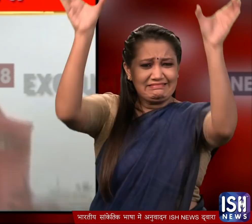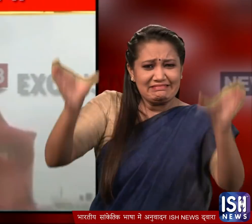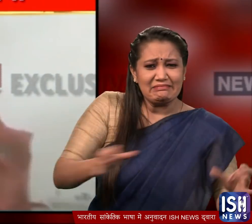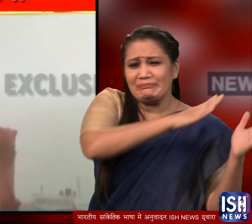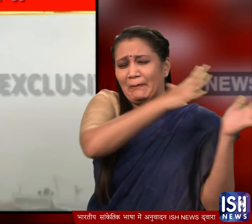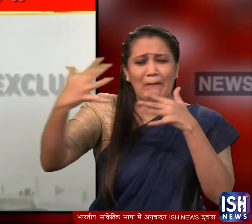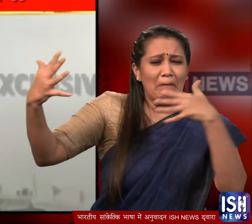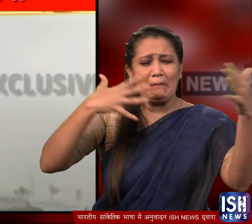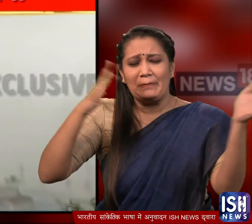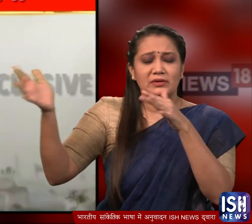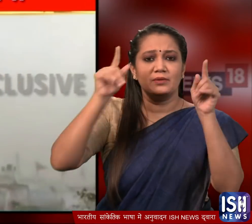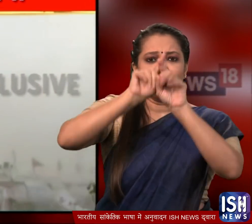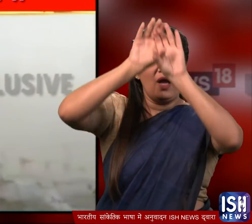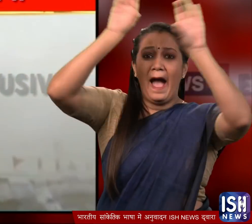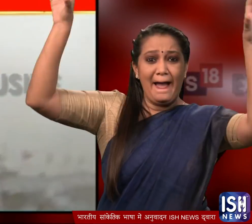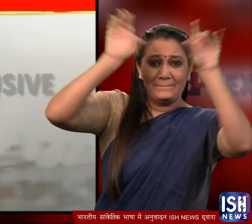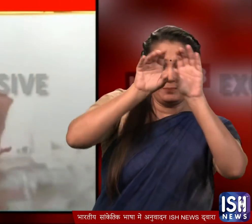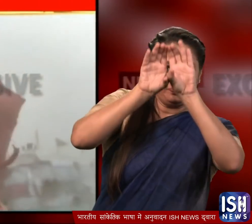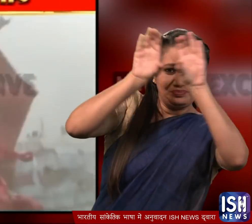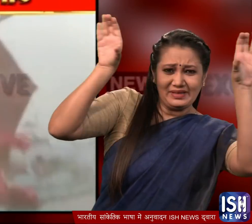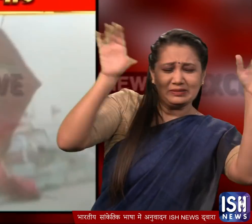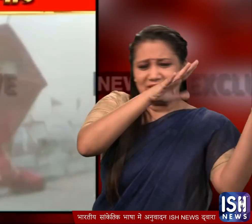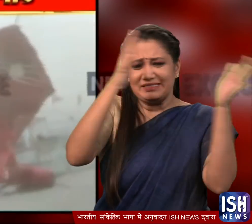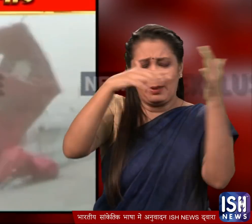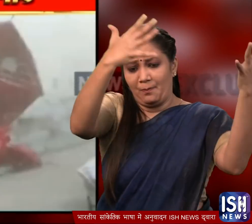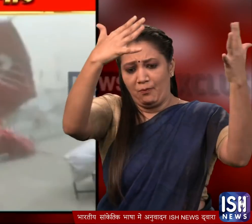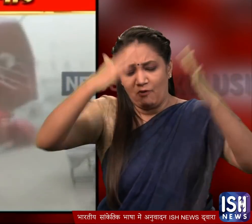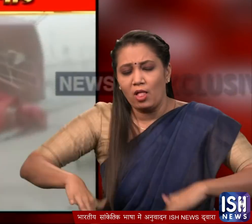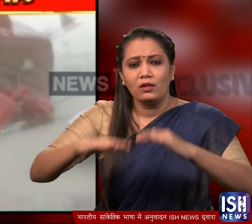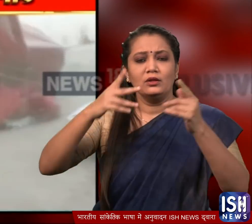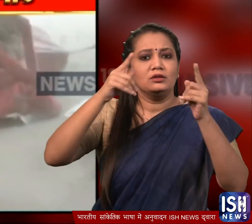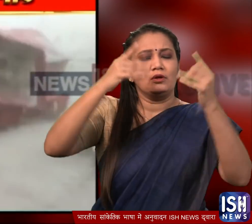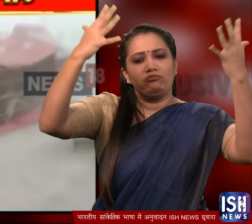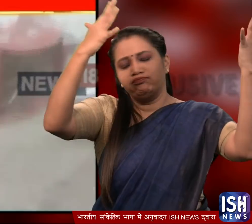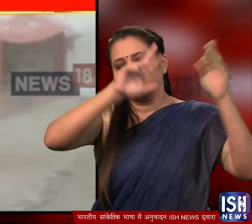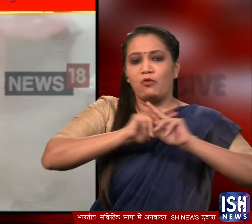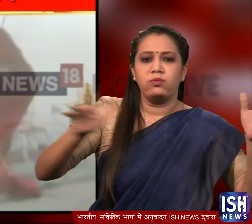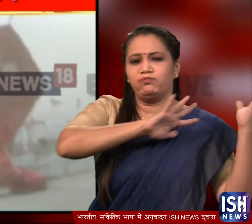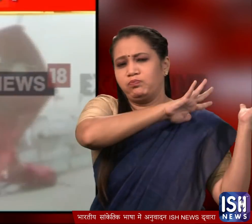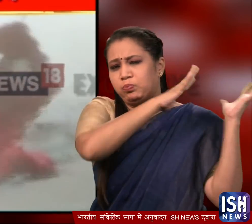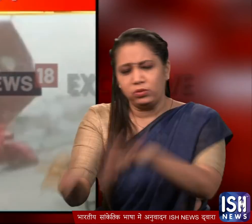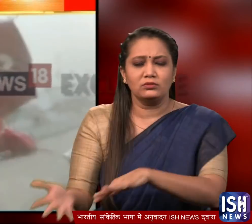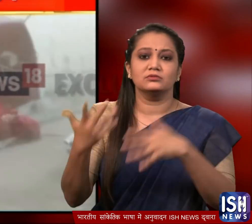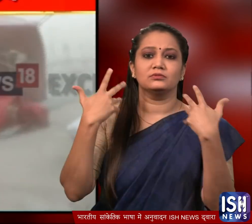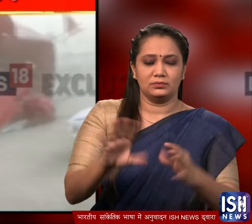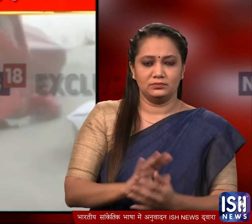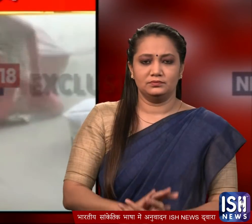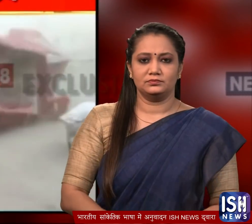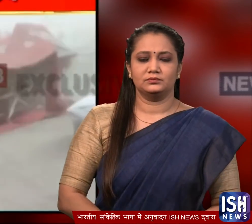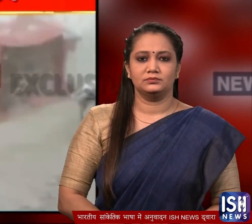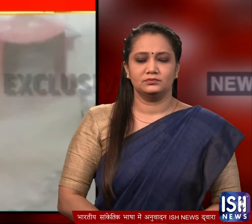भी उसके आगे नहीं टिक सका। आंधी में पहले उसका ऊपरी हिस्सा टूटकर जमीन पर गिरा और फिर वो गेट भी धराशायी हो गया।